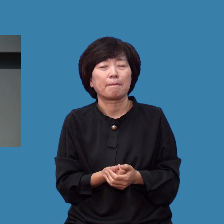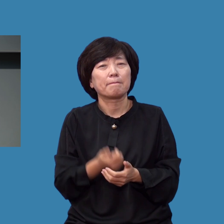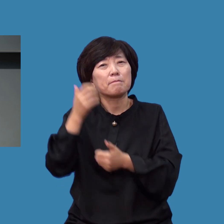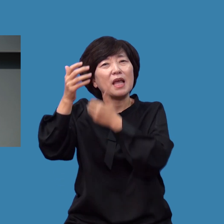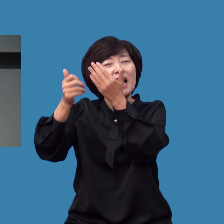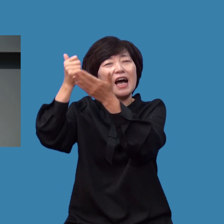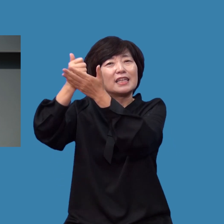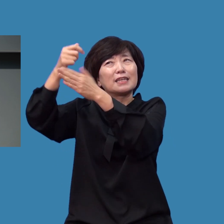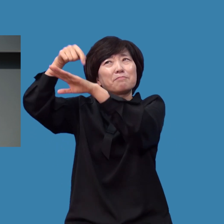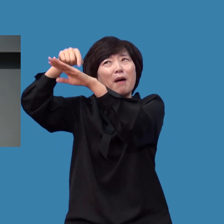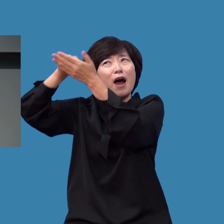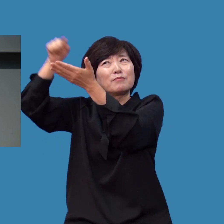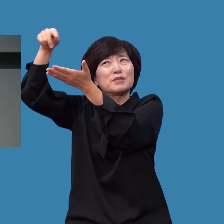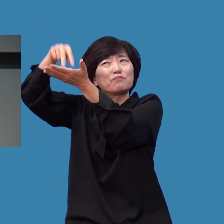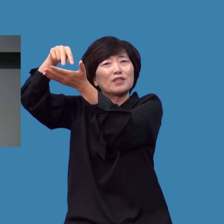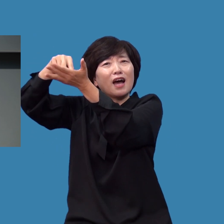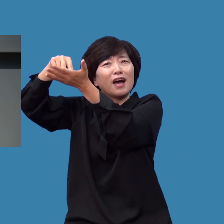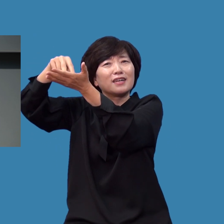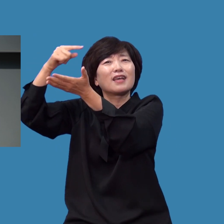하나님 마음 입장에서 생각해 보세요.